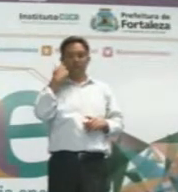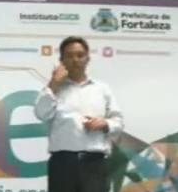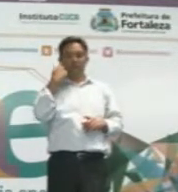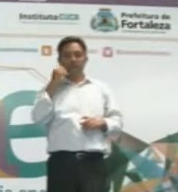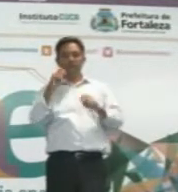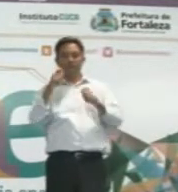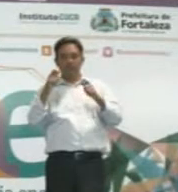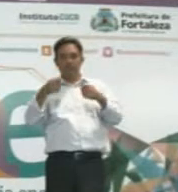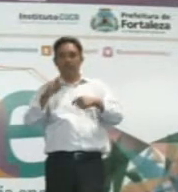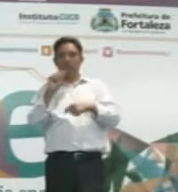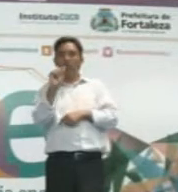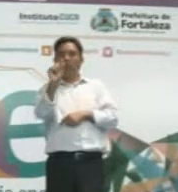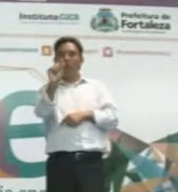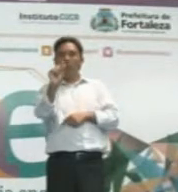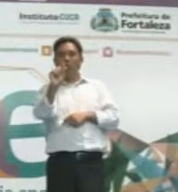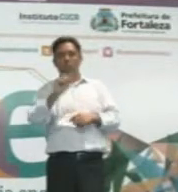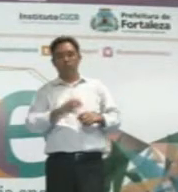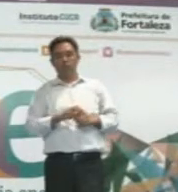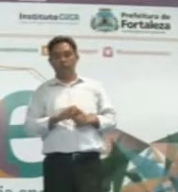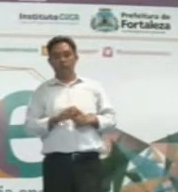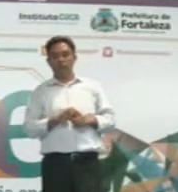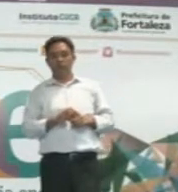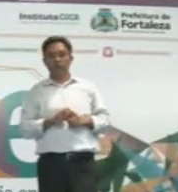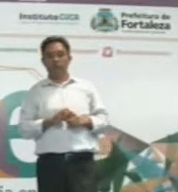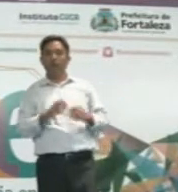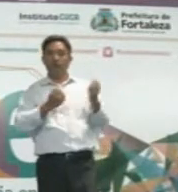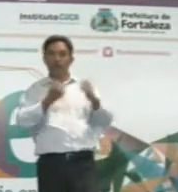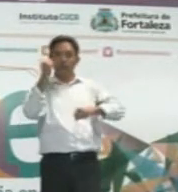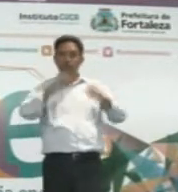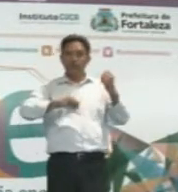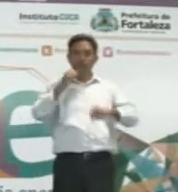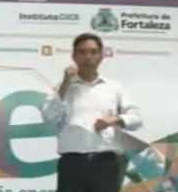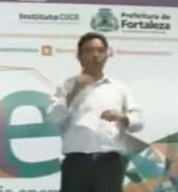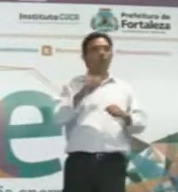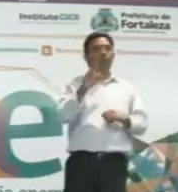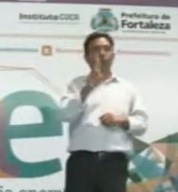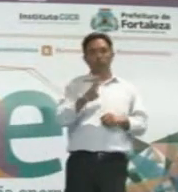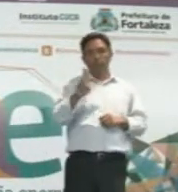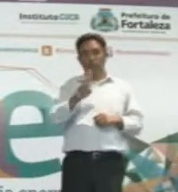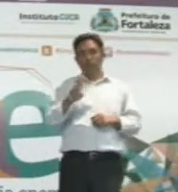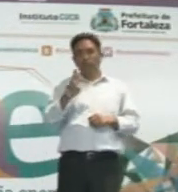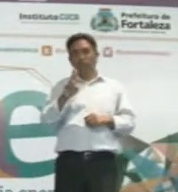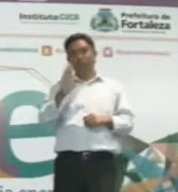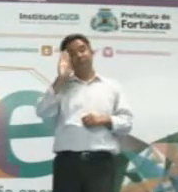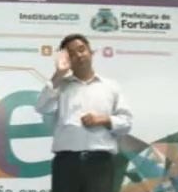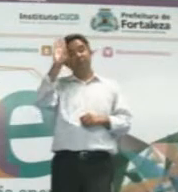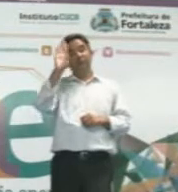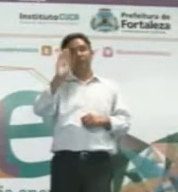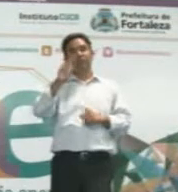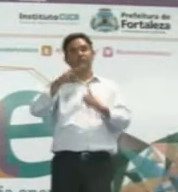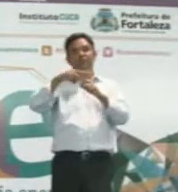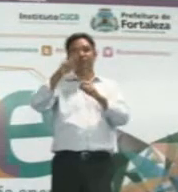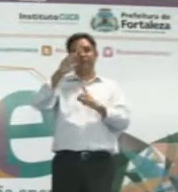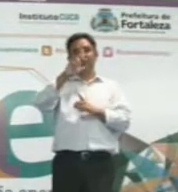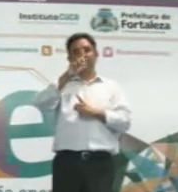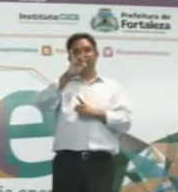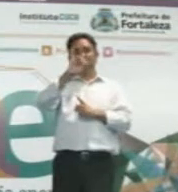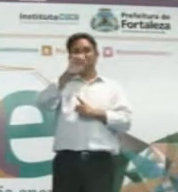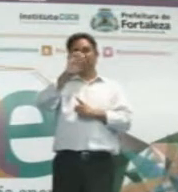pequenas quantidades. Muito usado pela indústria alimentícia, principalmente nos refrigerantes